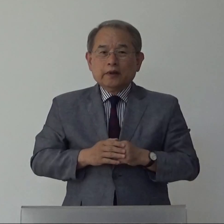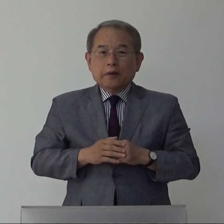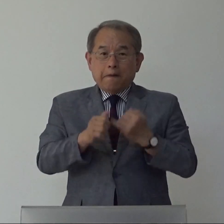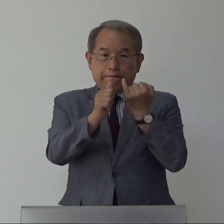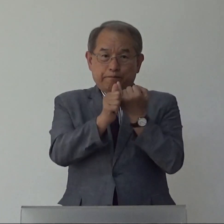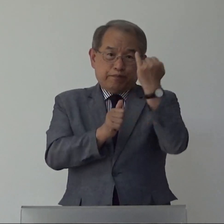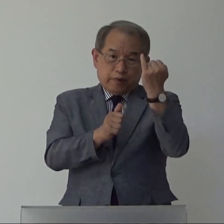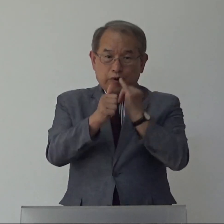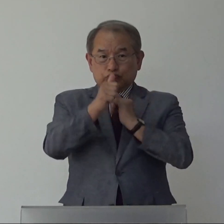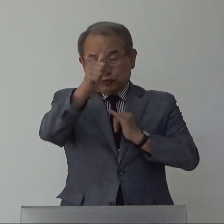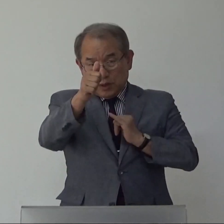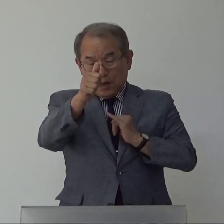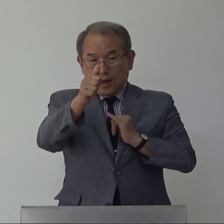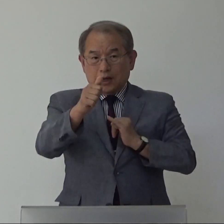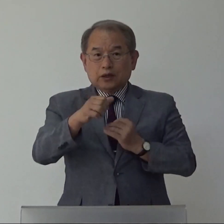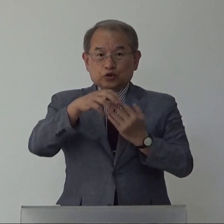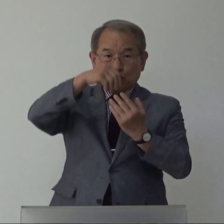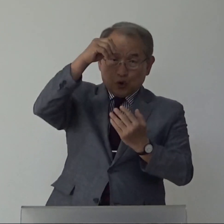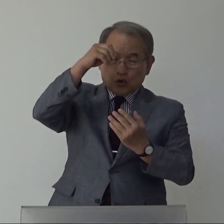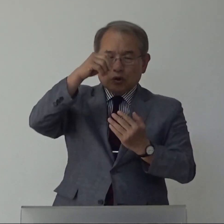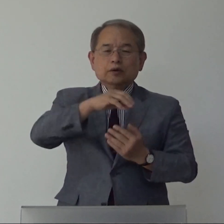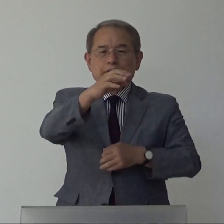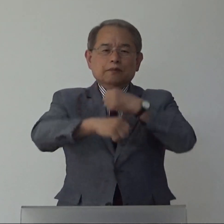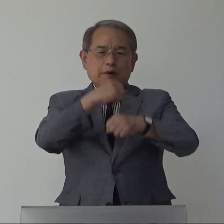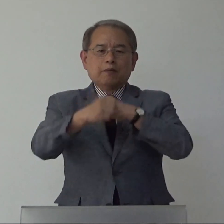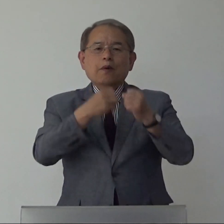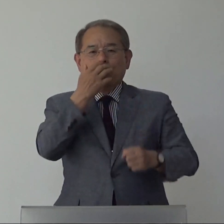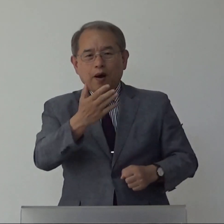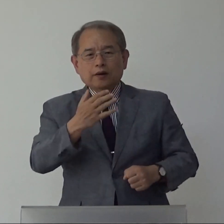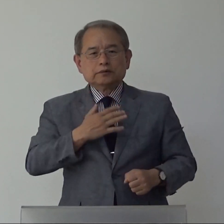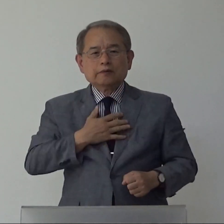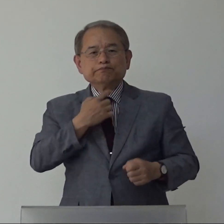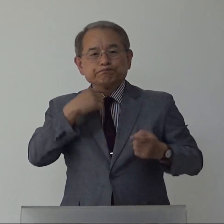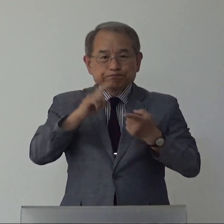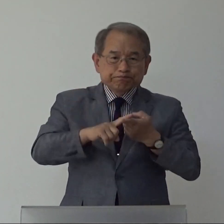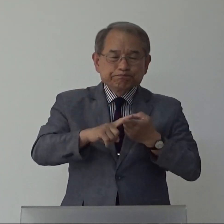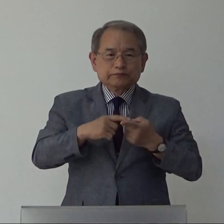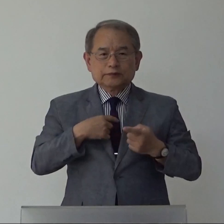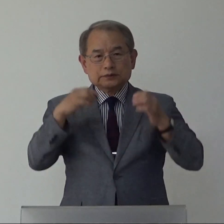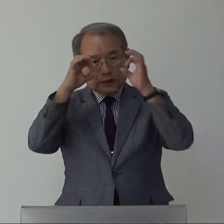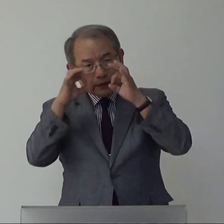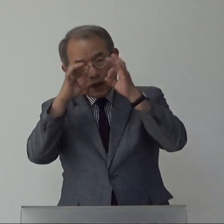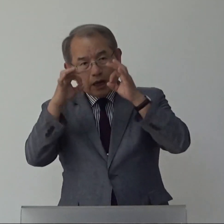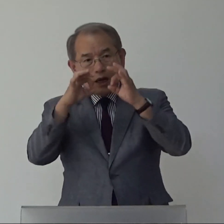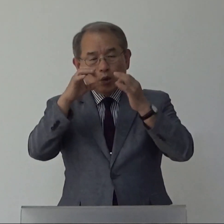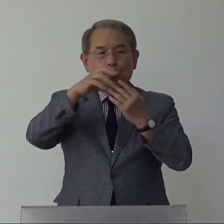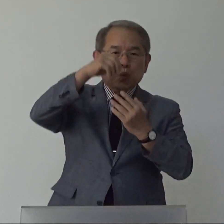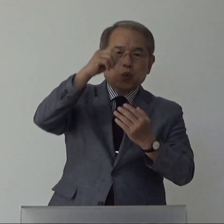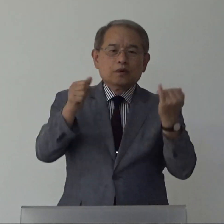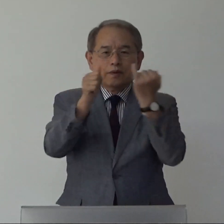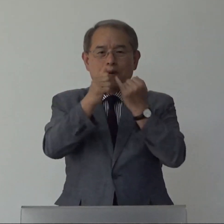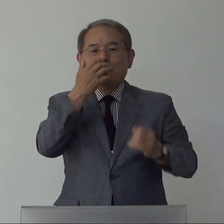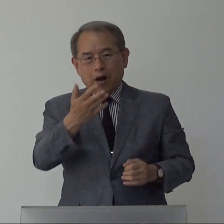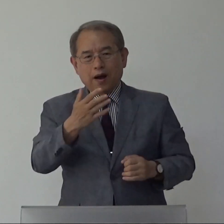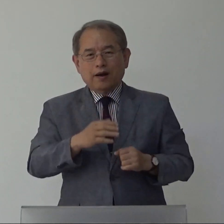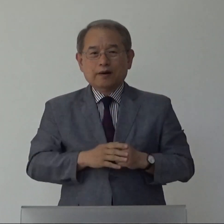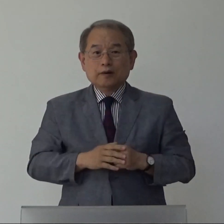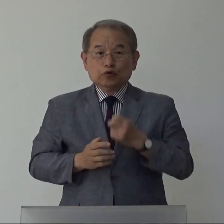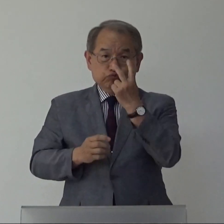낳음을 따라서 자연스럽게 우리의 의지와 선택의 의지와 상관없이 부모를 맞이하게 됩니다. 그러나